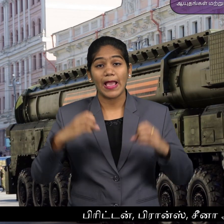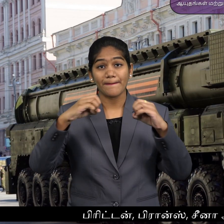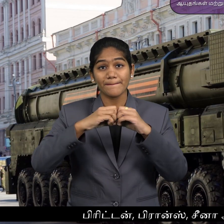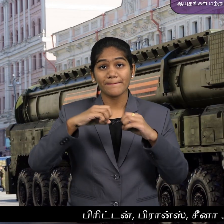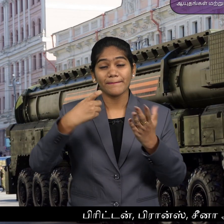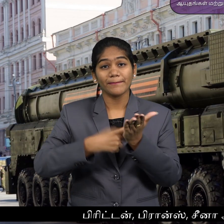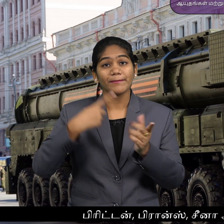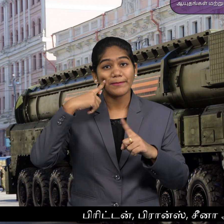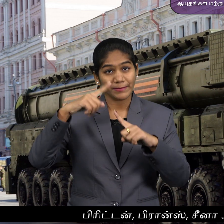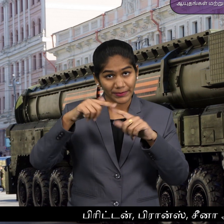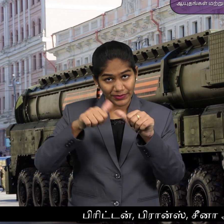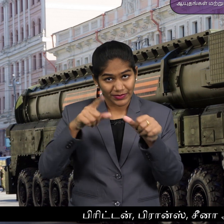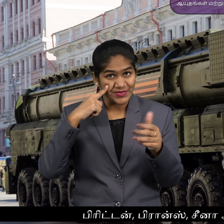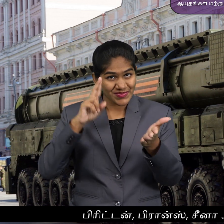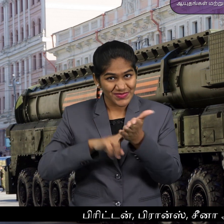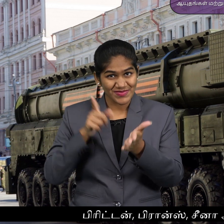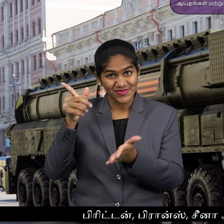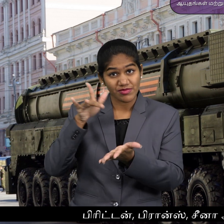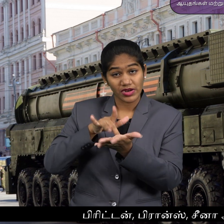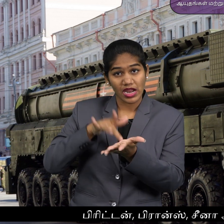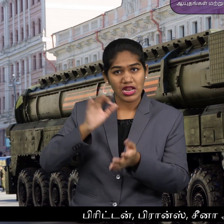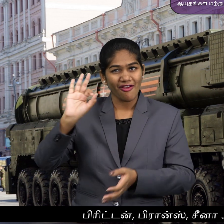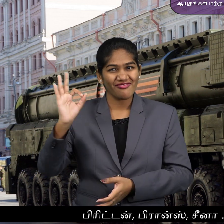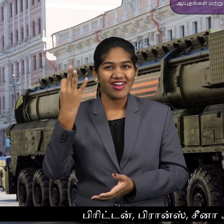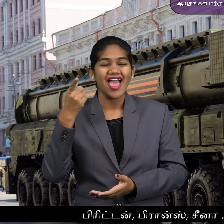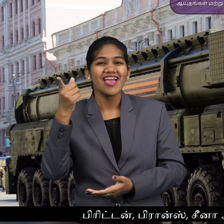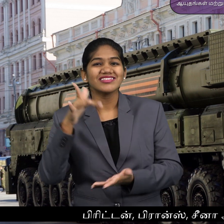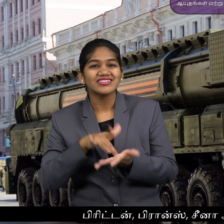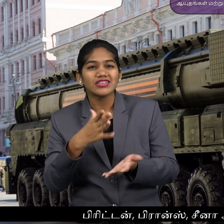பிரிட்டன், பிரான்ஸ், சீனா ஆகிய நாடுகளும் இணைந்தன.